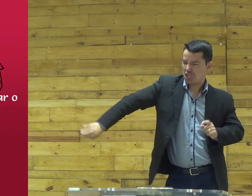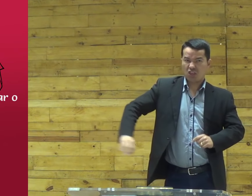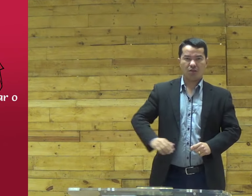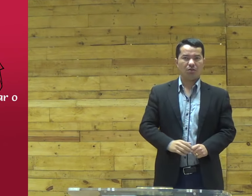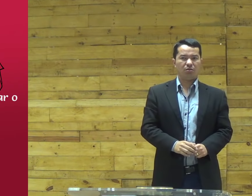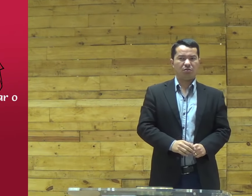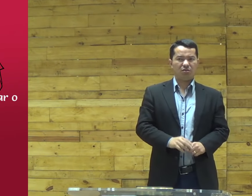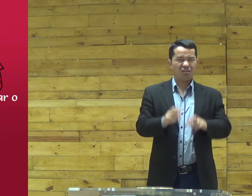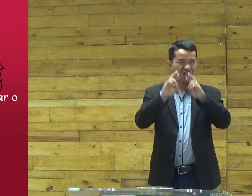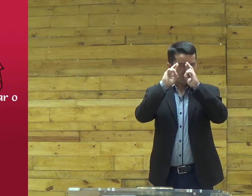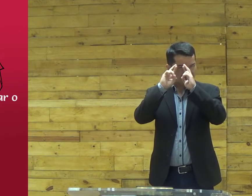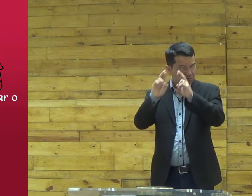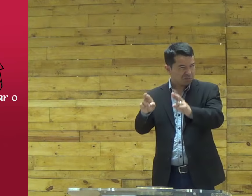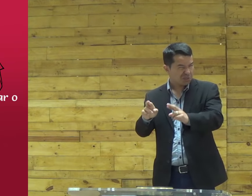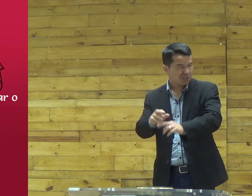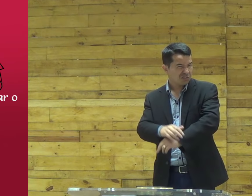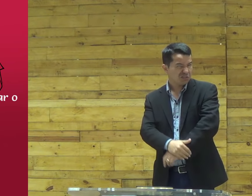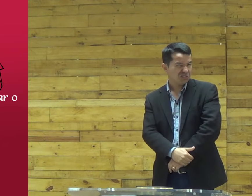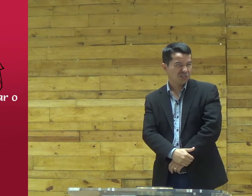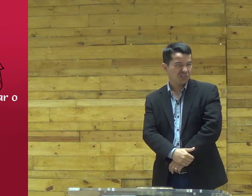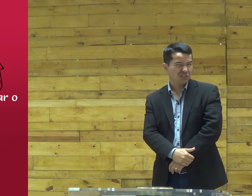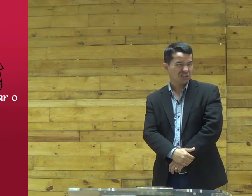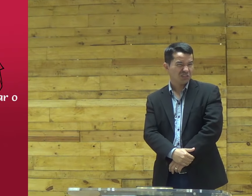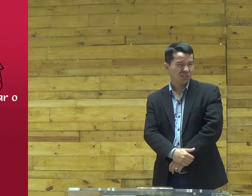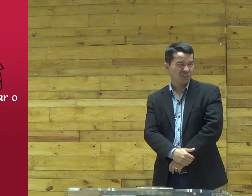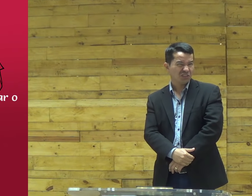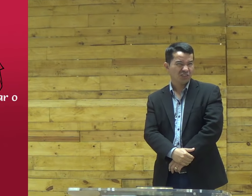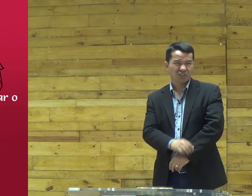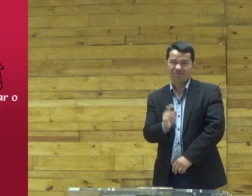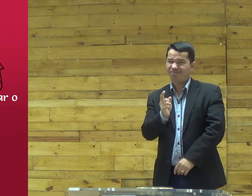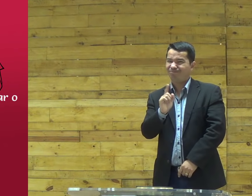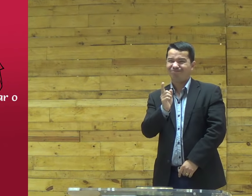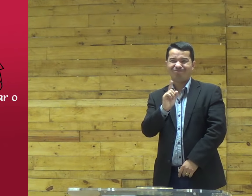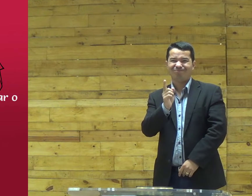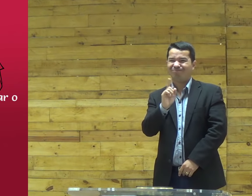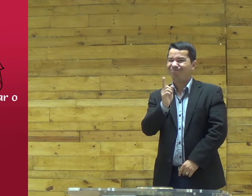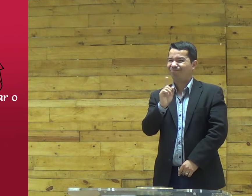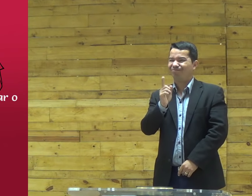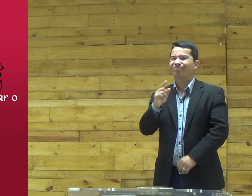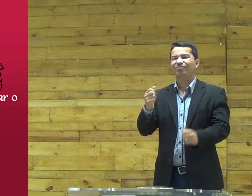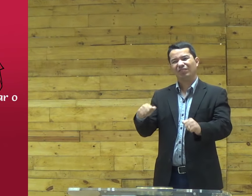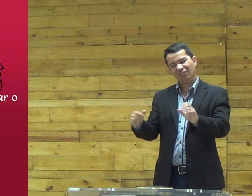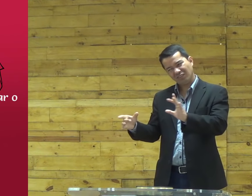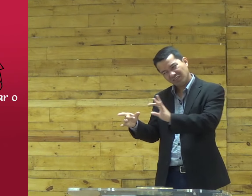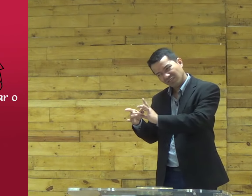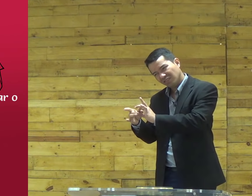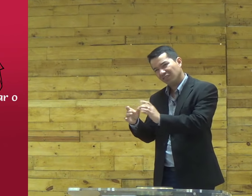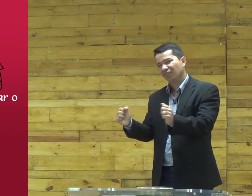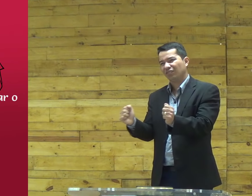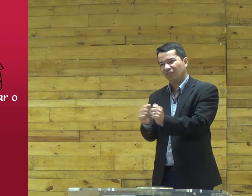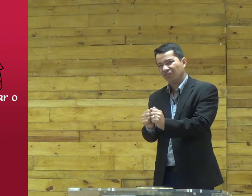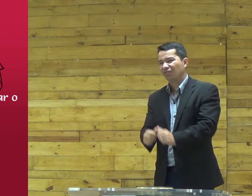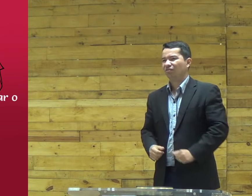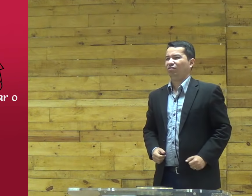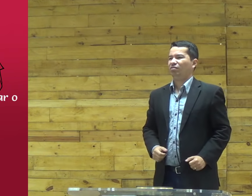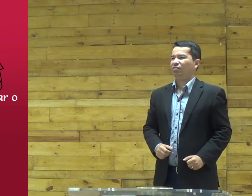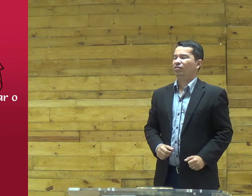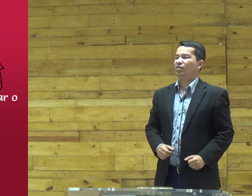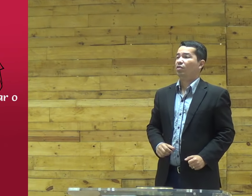mas coitadinho. Isso é respeitar, não é? Não é.